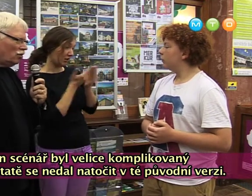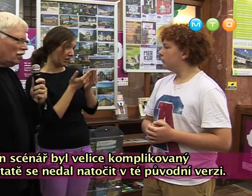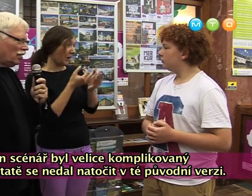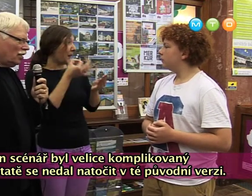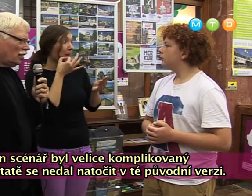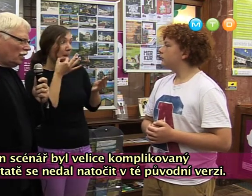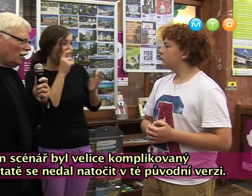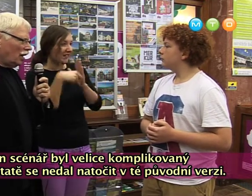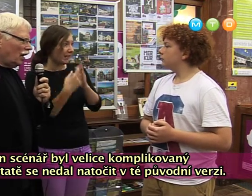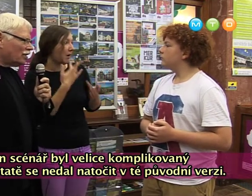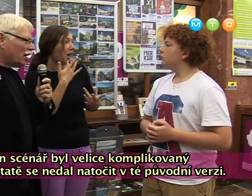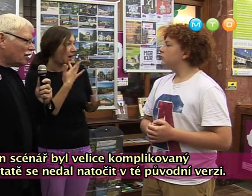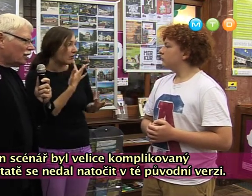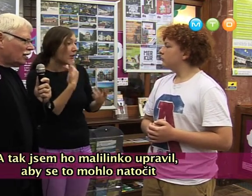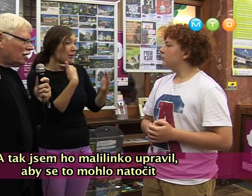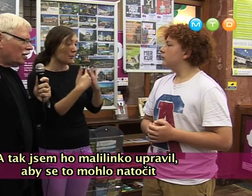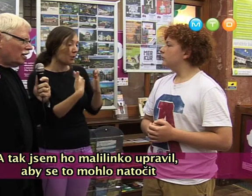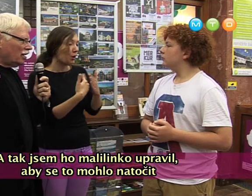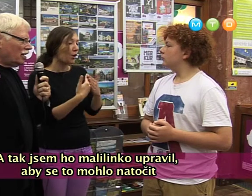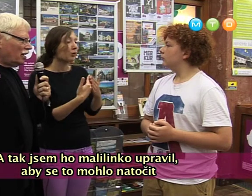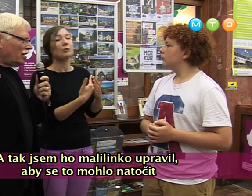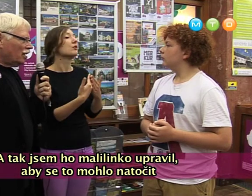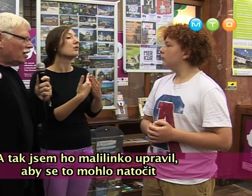ano, a tak...